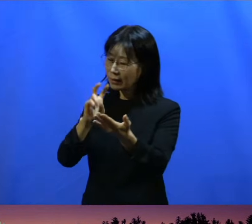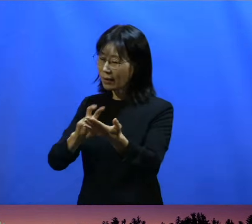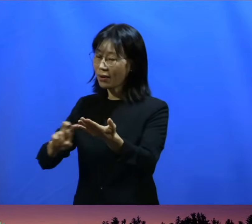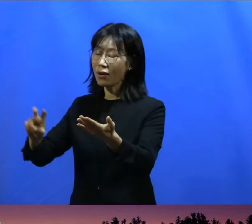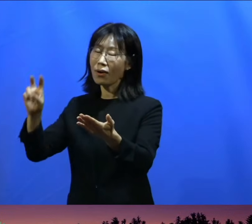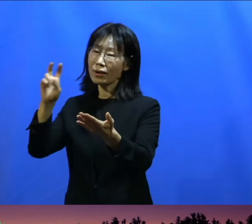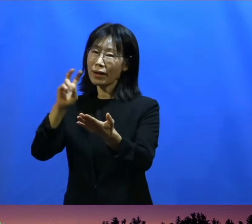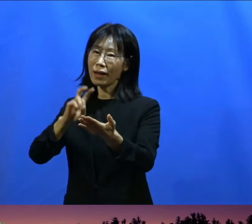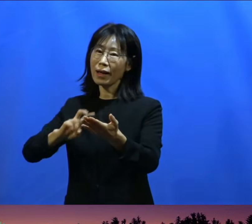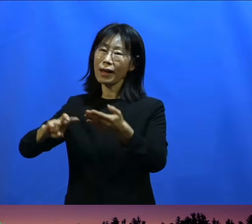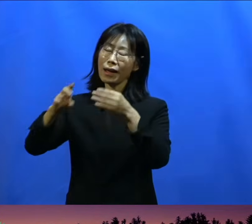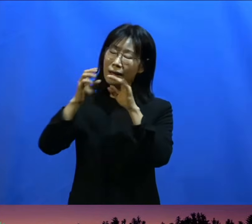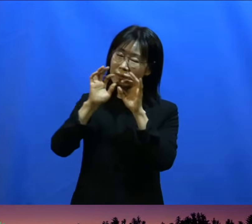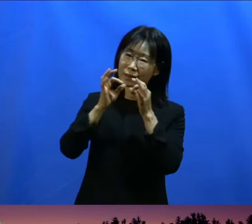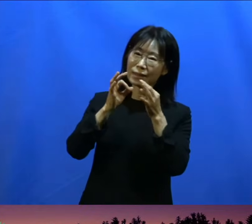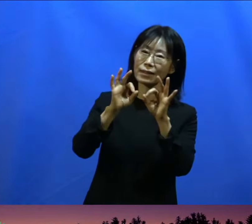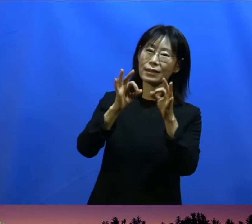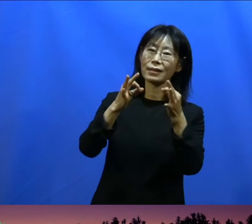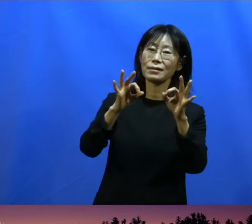찬양하여